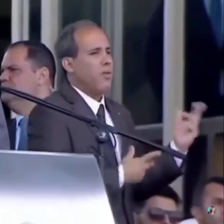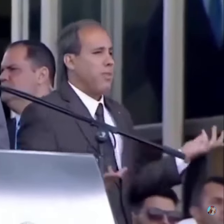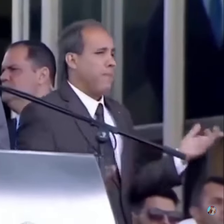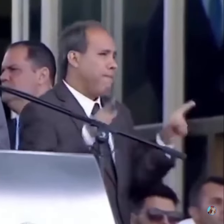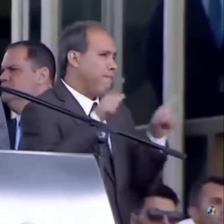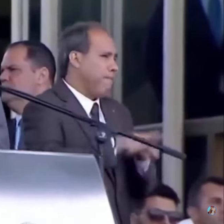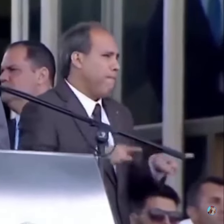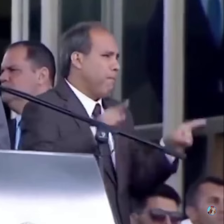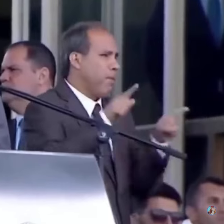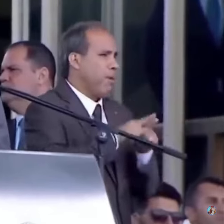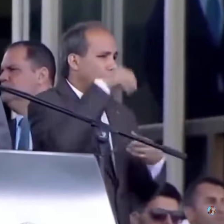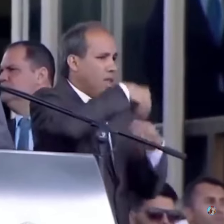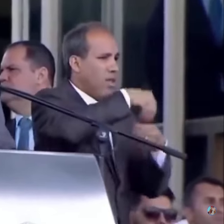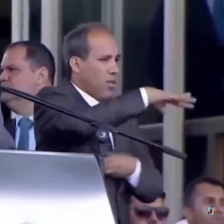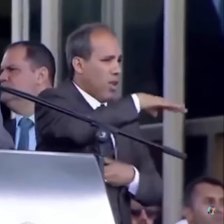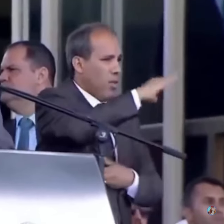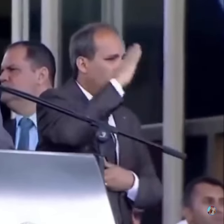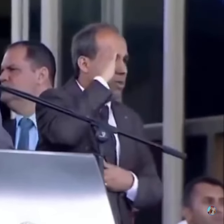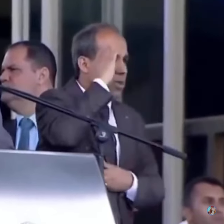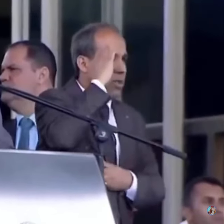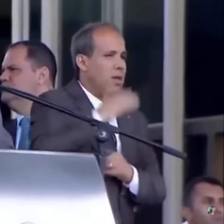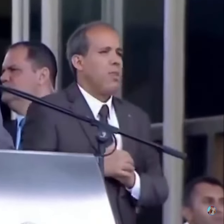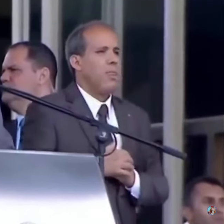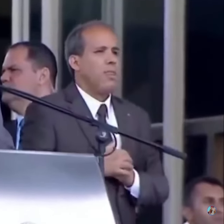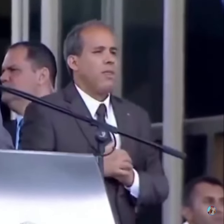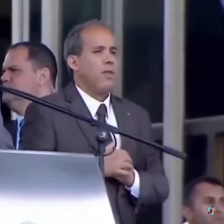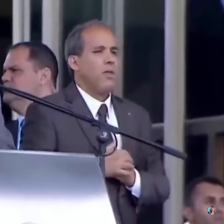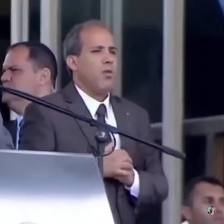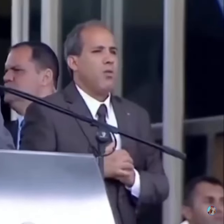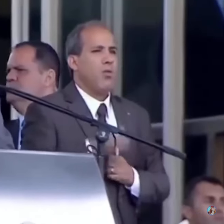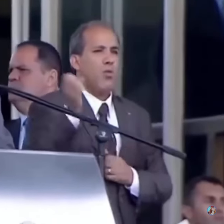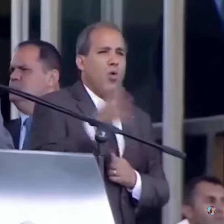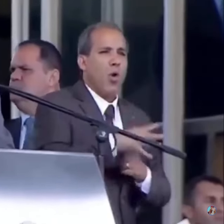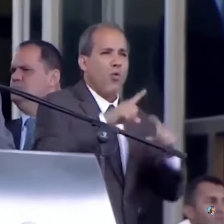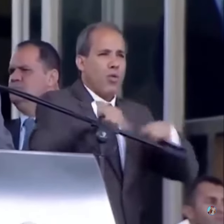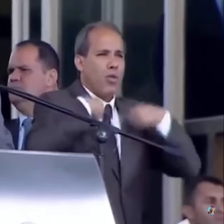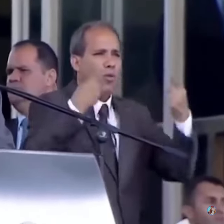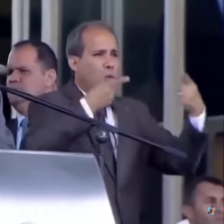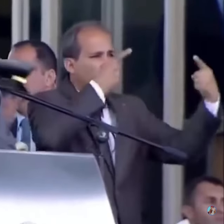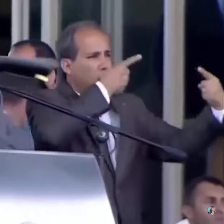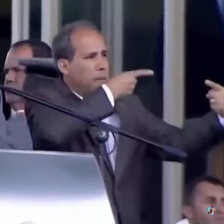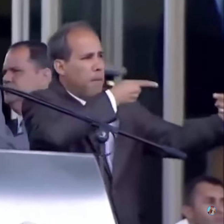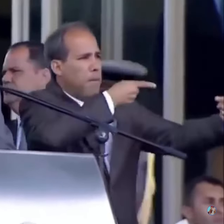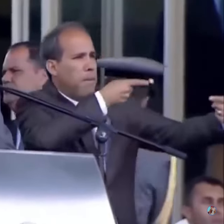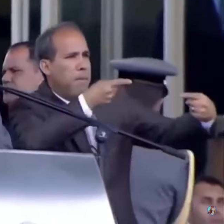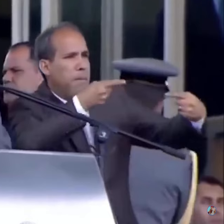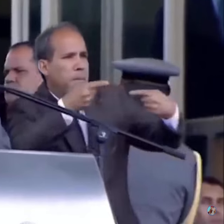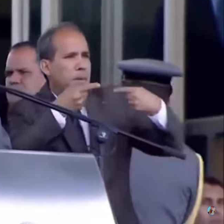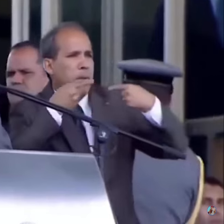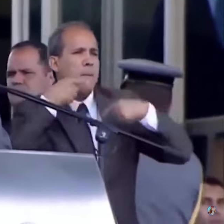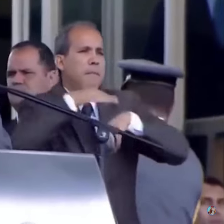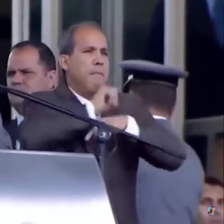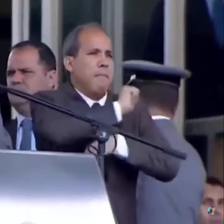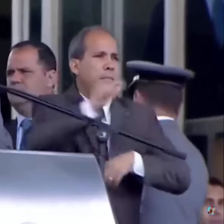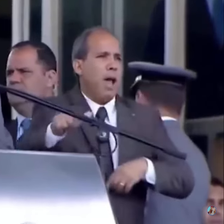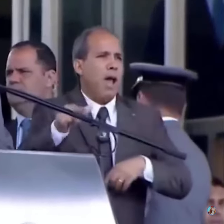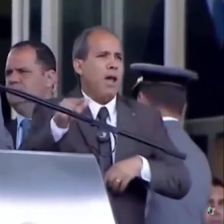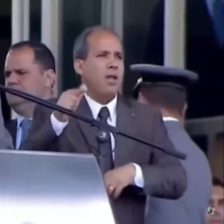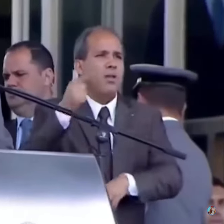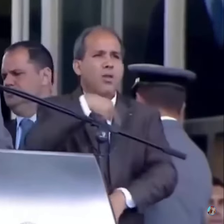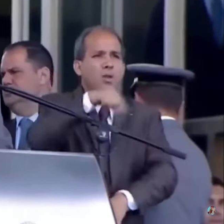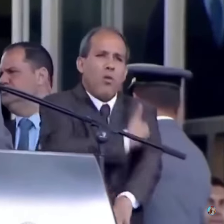diferente no campo militar, onde os conflitos modernos, muito além da tradicional doutrina, demandarão